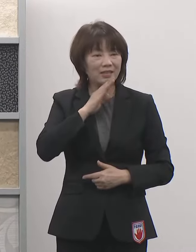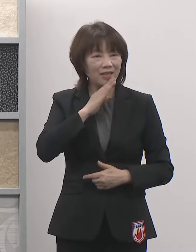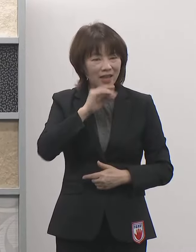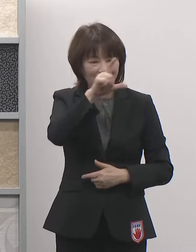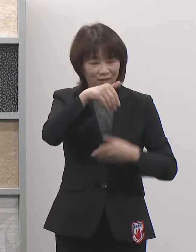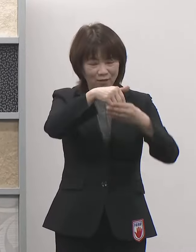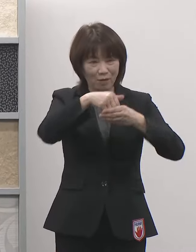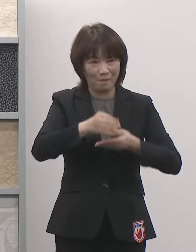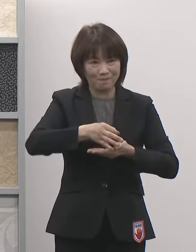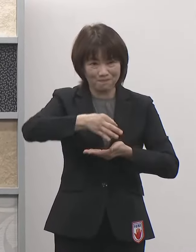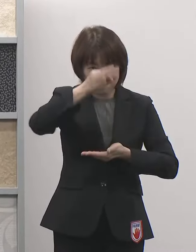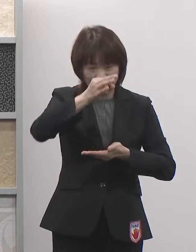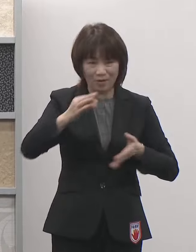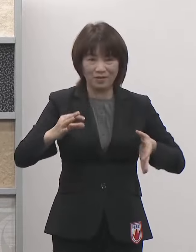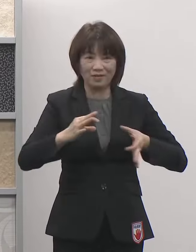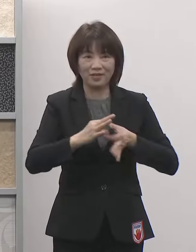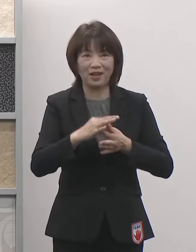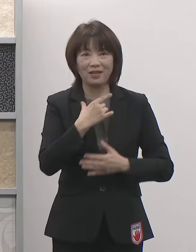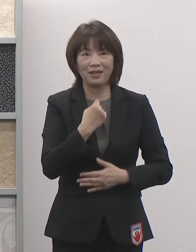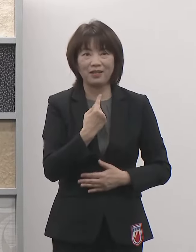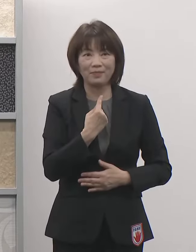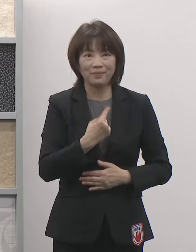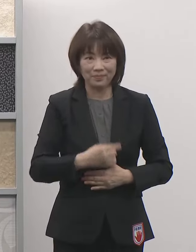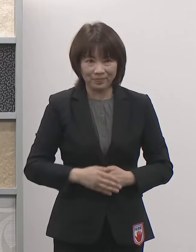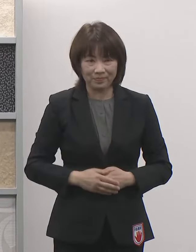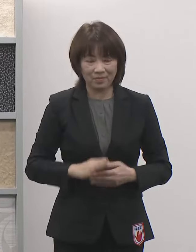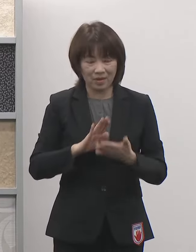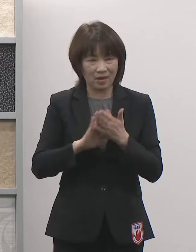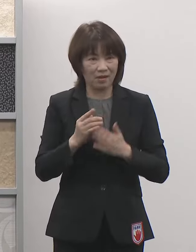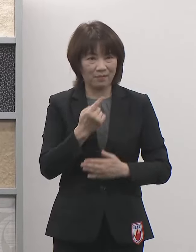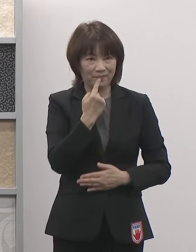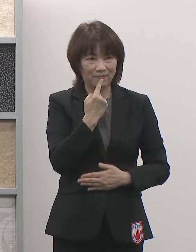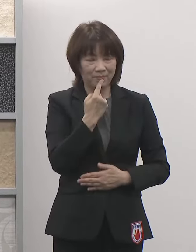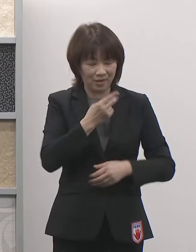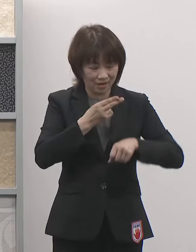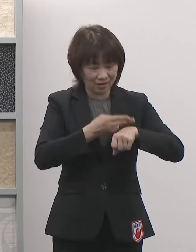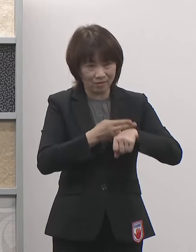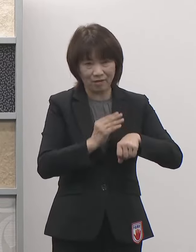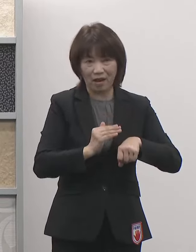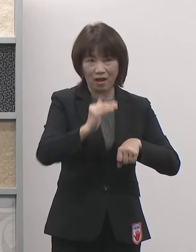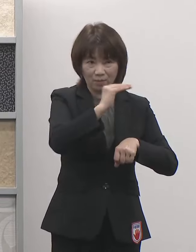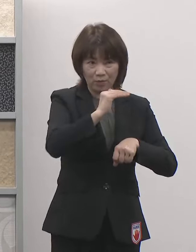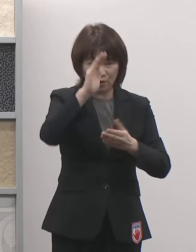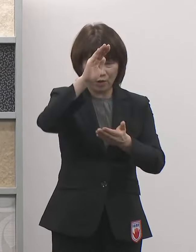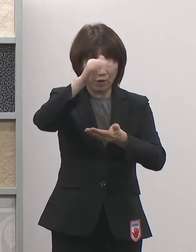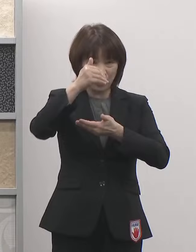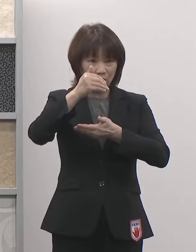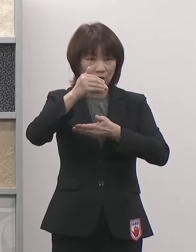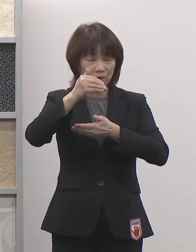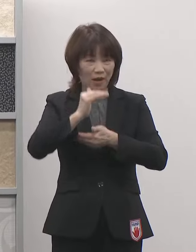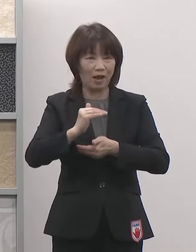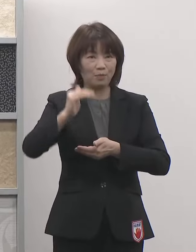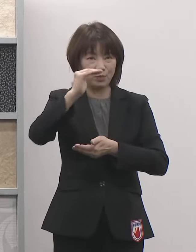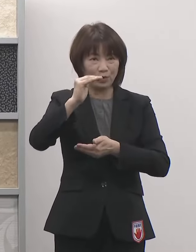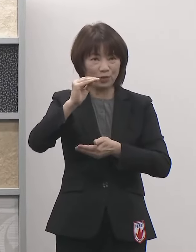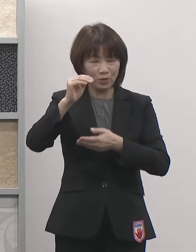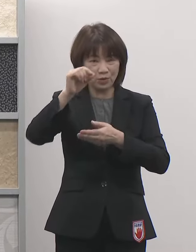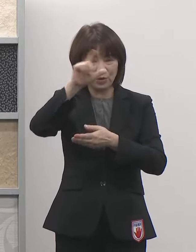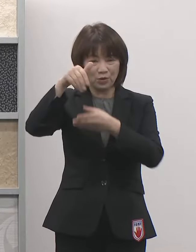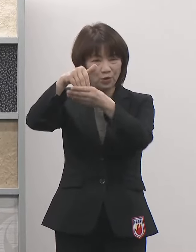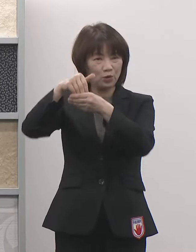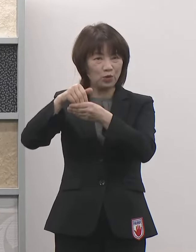なげていきたいと思います。まあ、私ども県としましてもそのまさにそのスキルアップ、収益アップ、賃金アップのうちの一番最初のこの